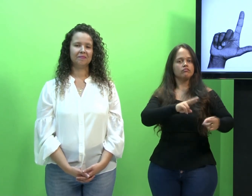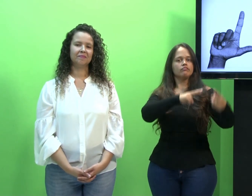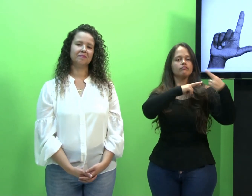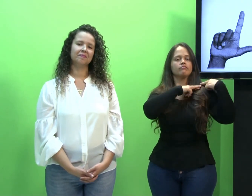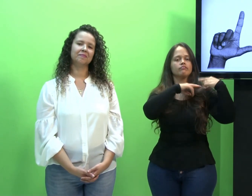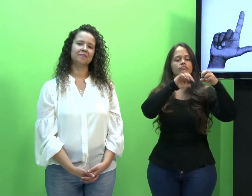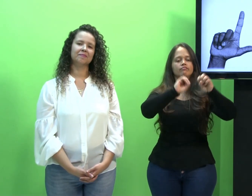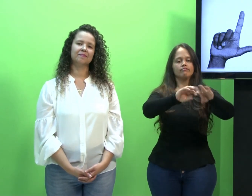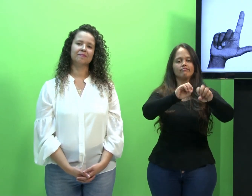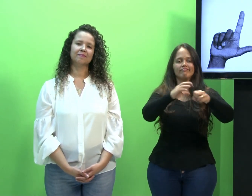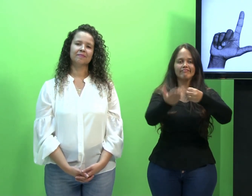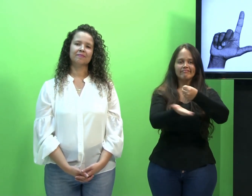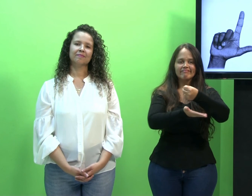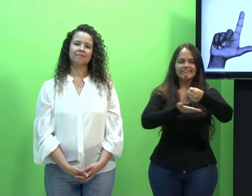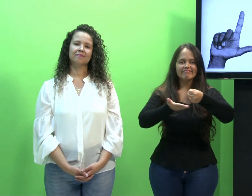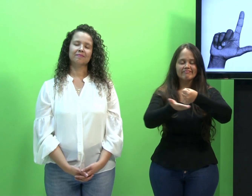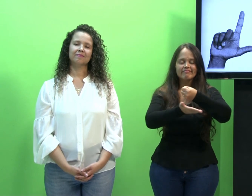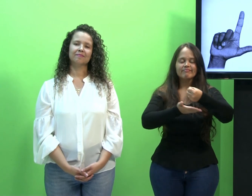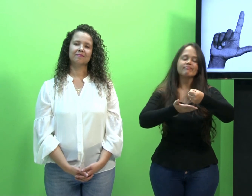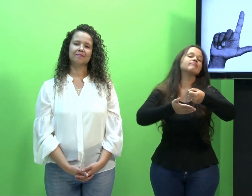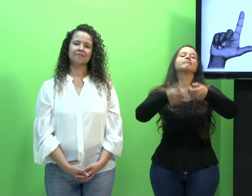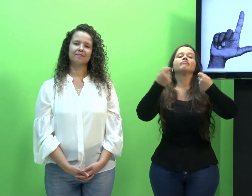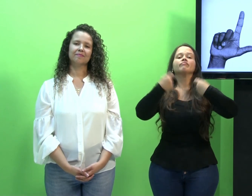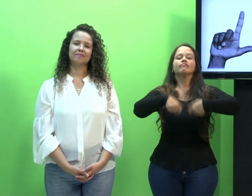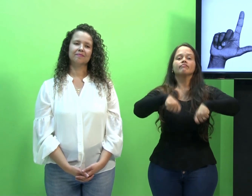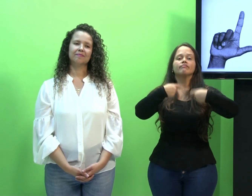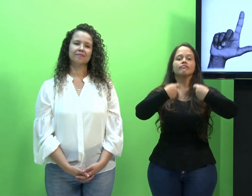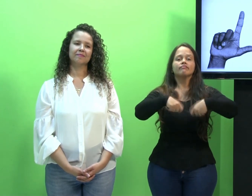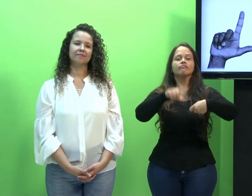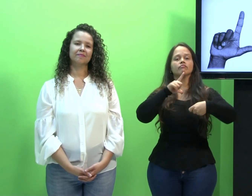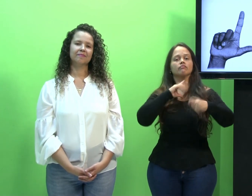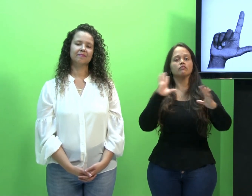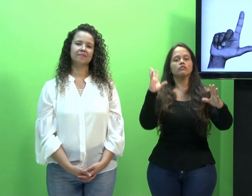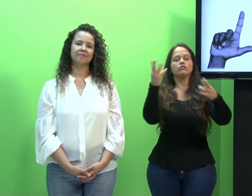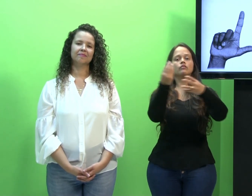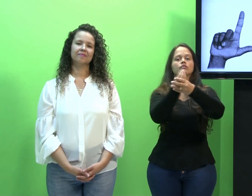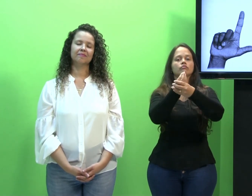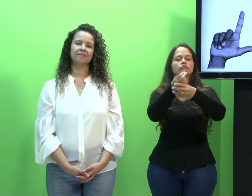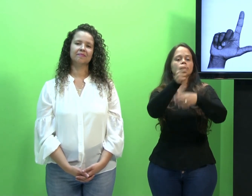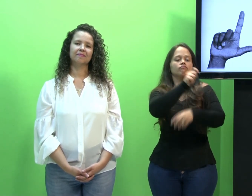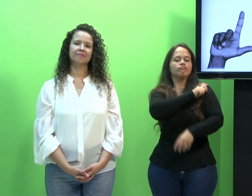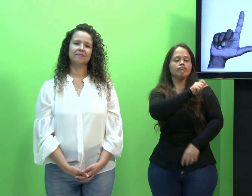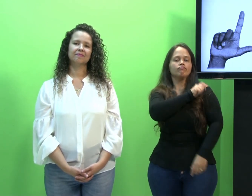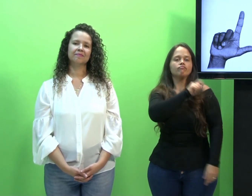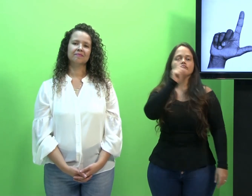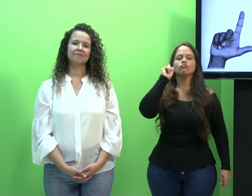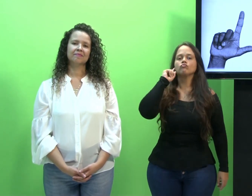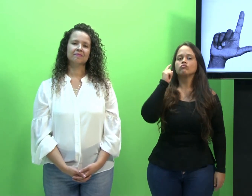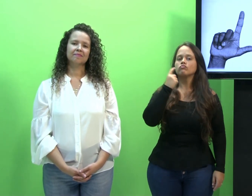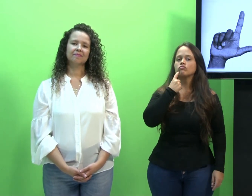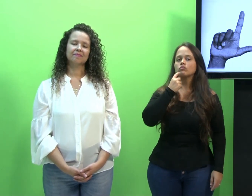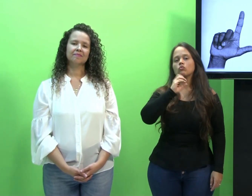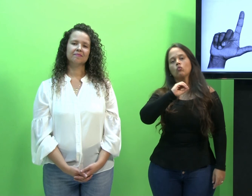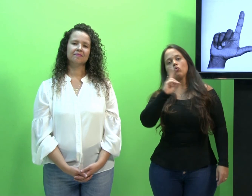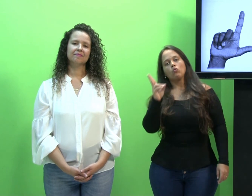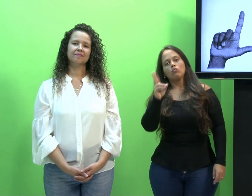responsáveis pela educação básica devem garantir a inclusão de alunos surdos ou com